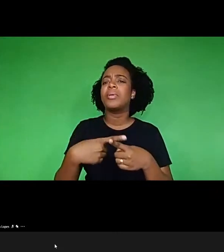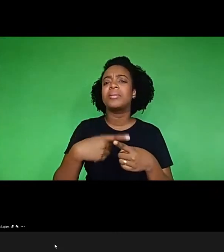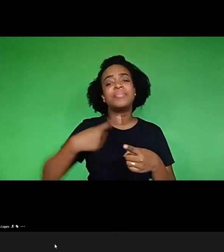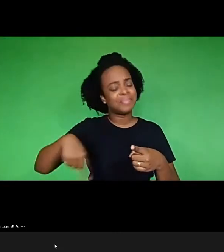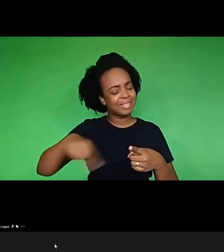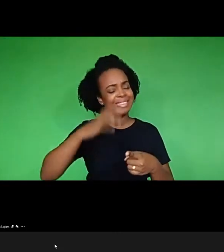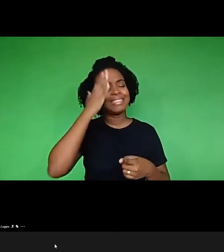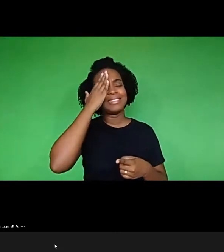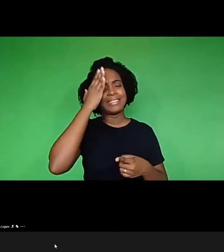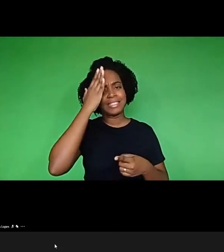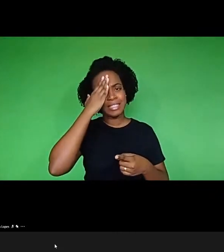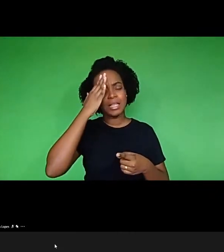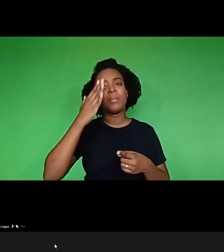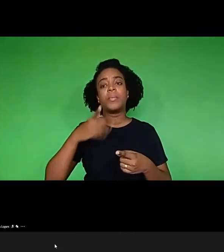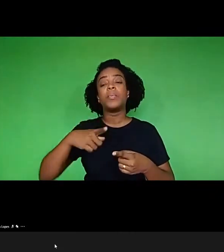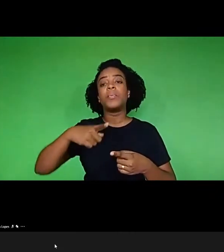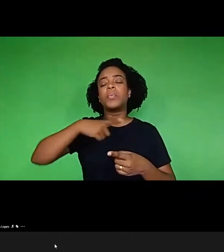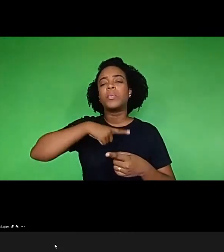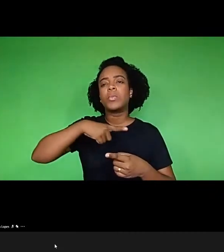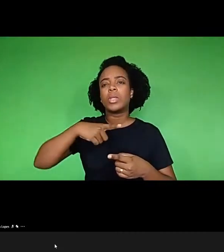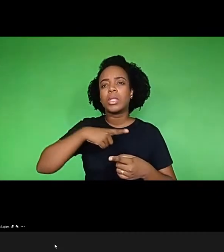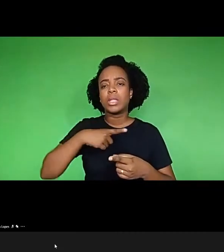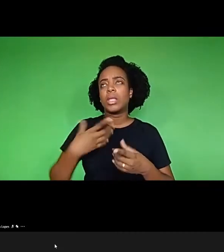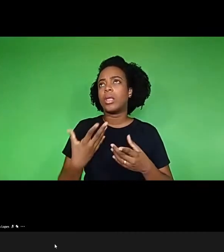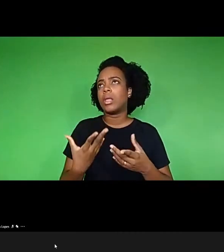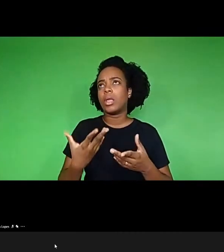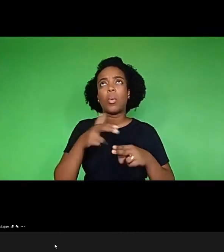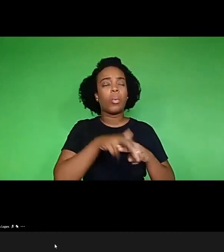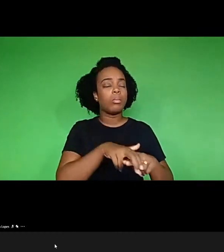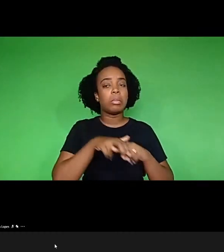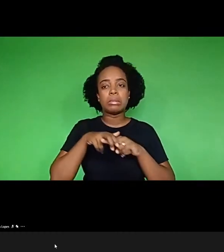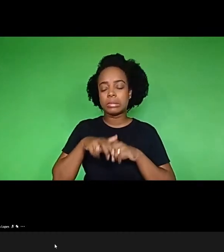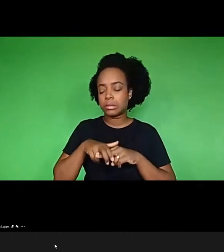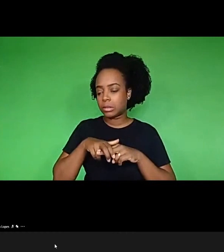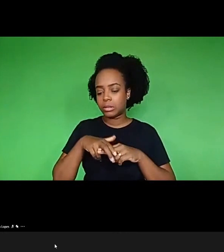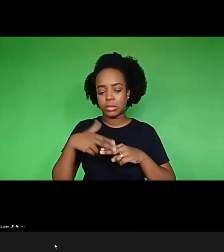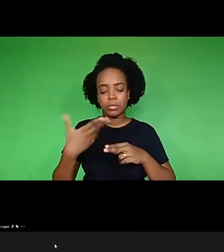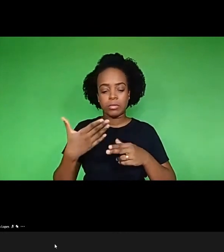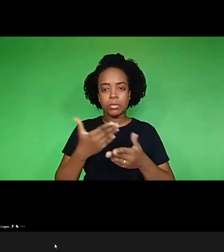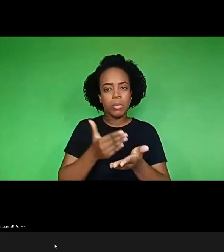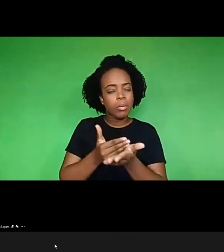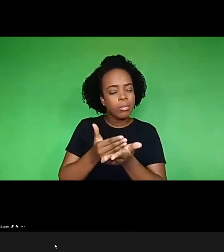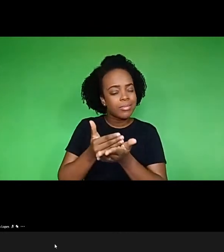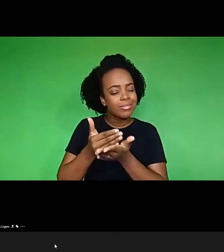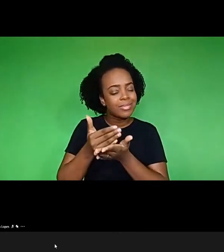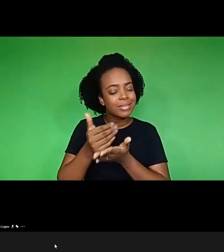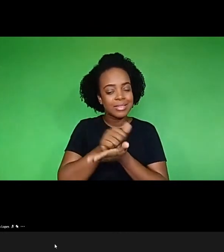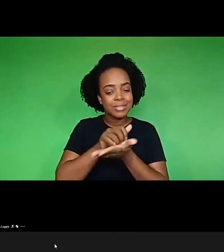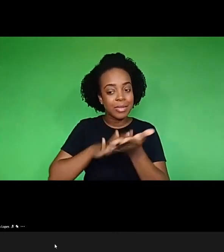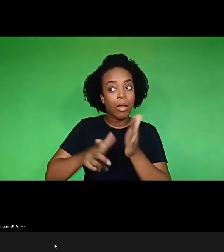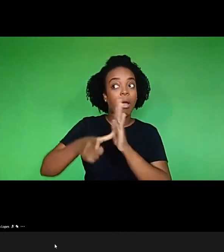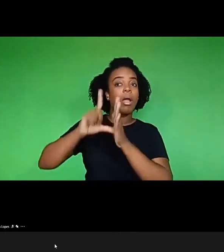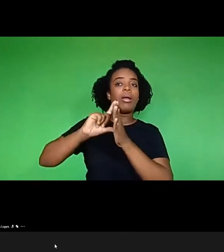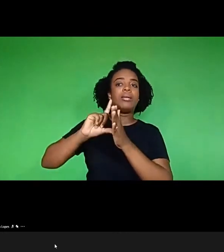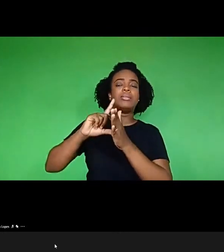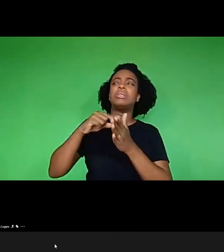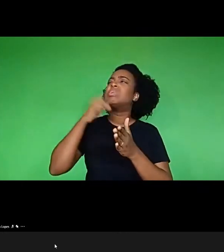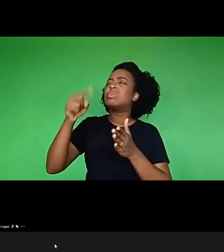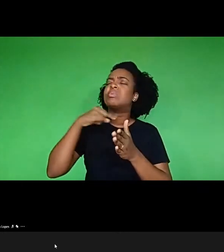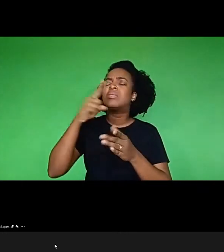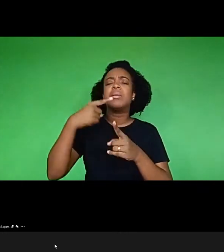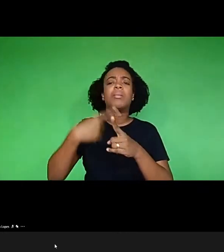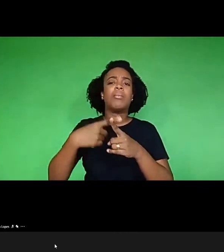grandes motivos da gente não iniciar nossas atividades anteriormente, porque nós